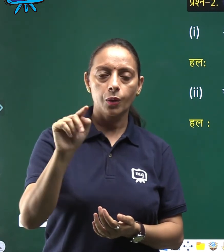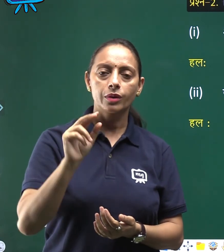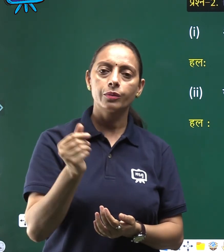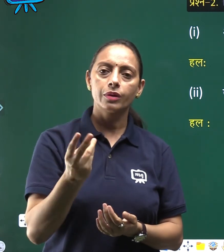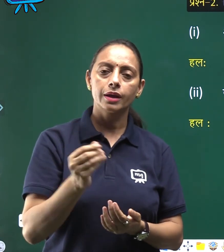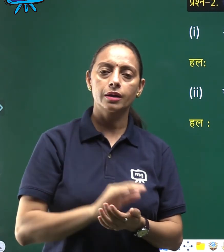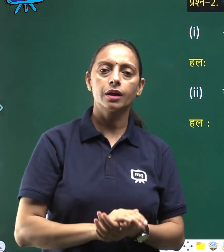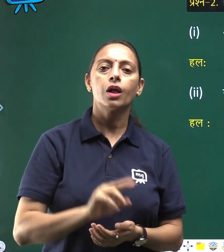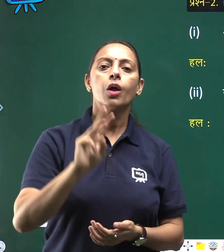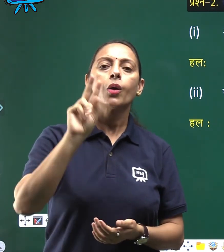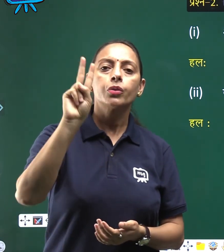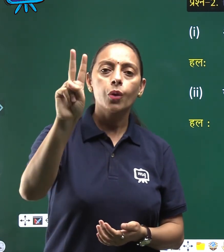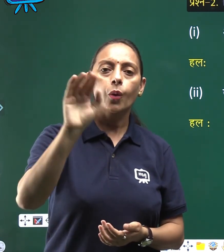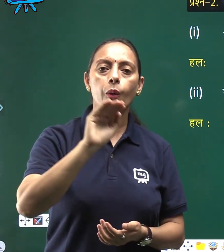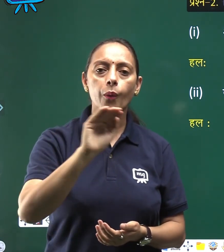2/3।